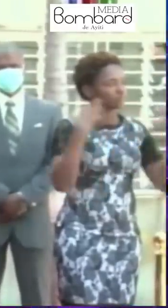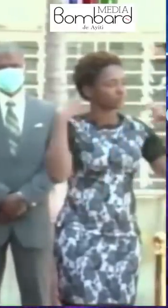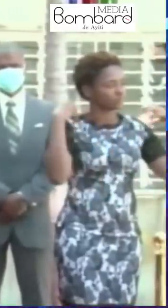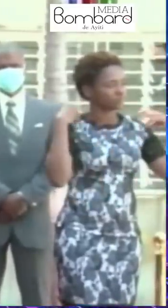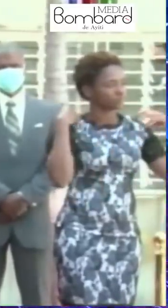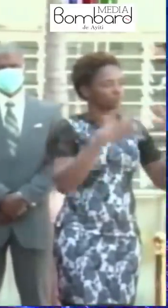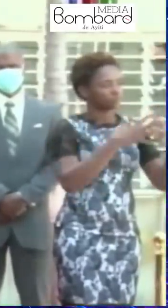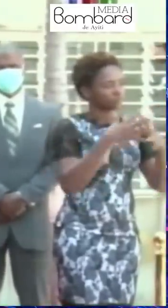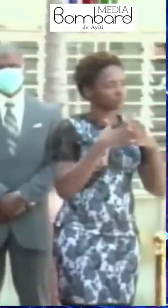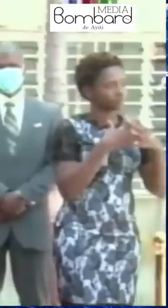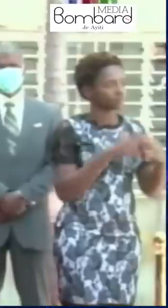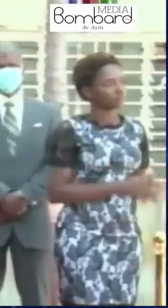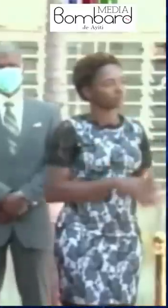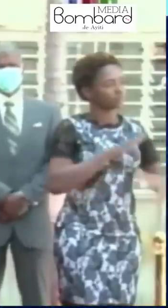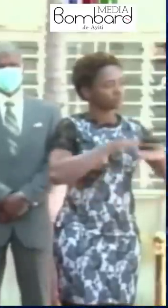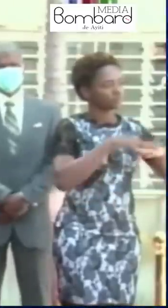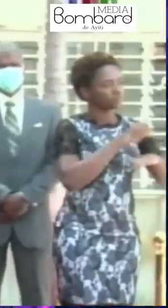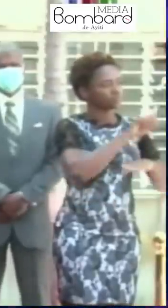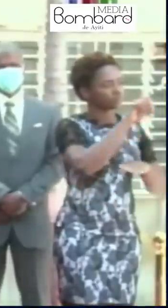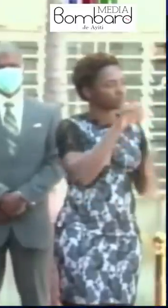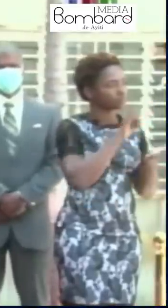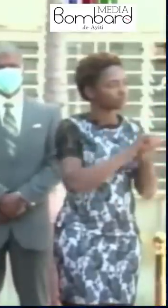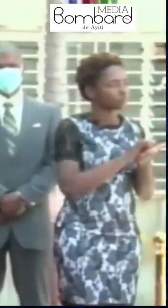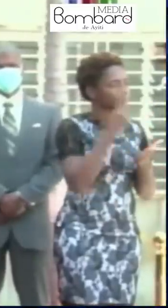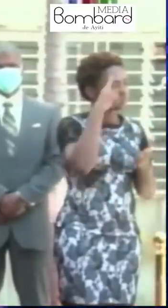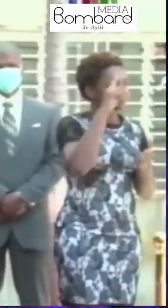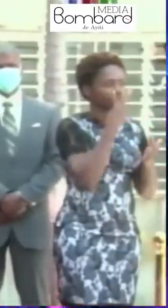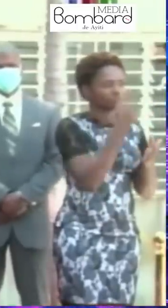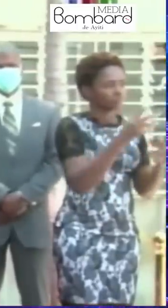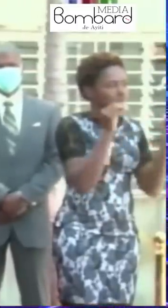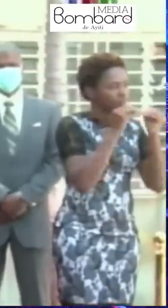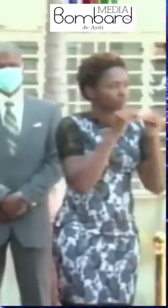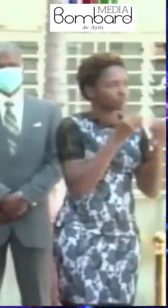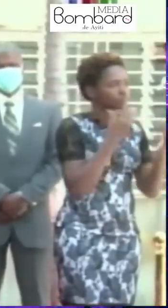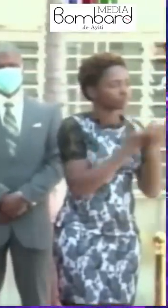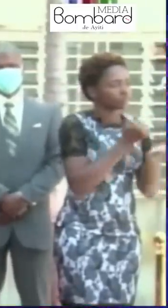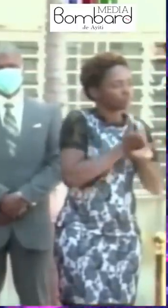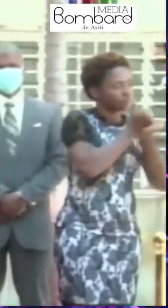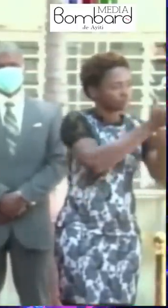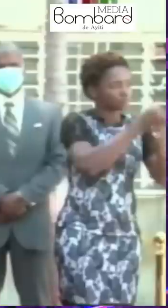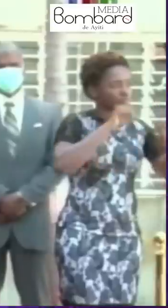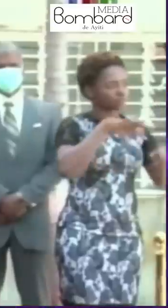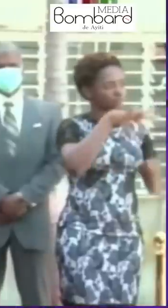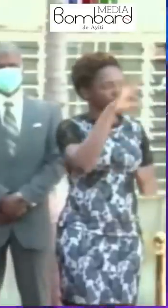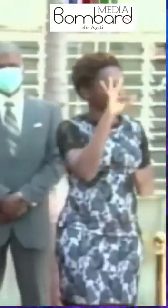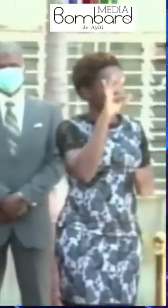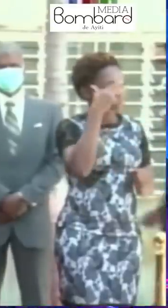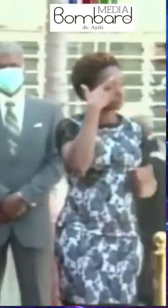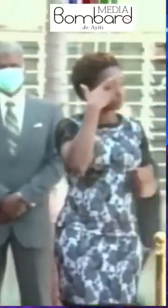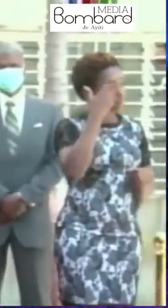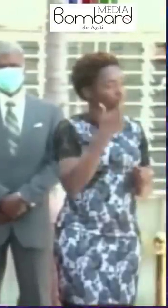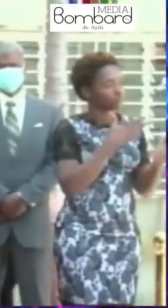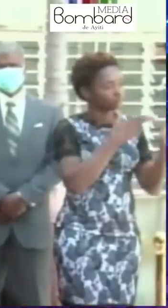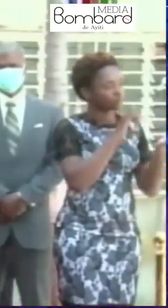l'autorité américaine. Sous question ça, pour être plus bon coup que nous avons parce que les munitions yo, avec